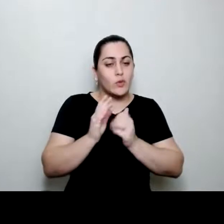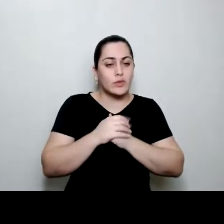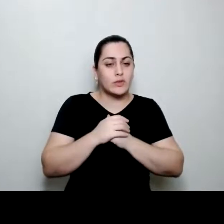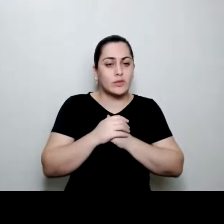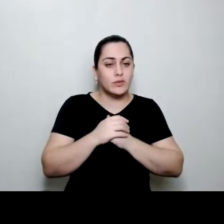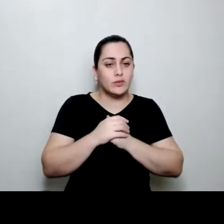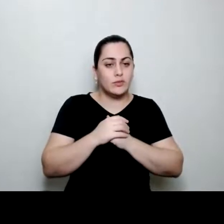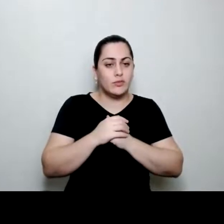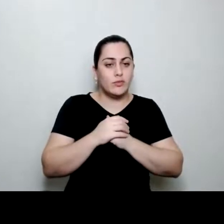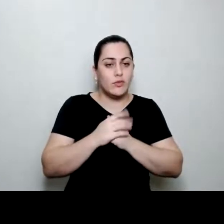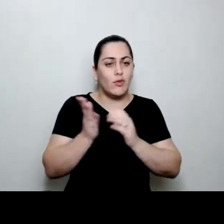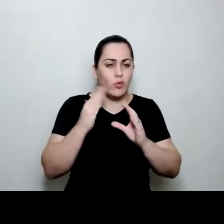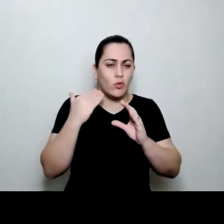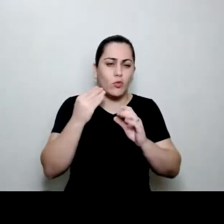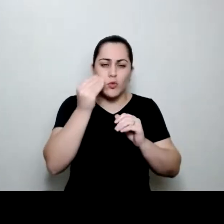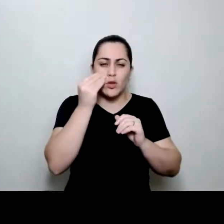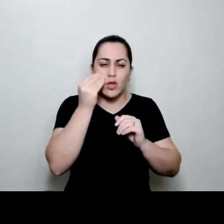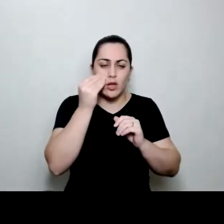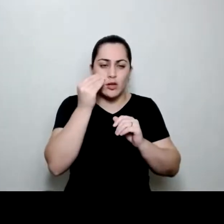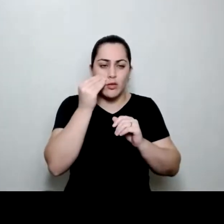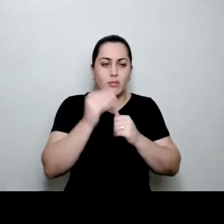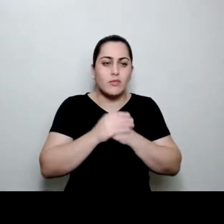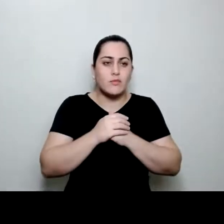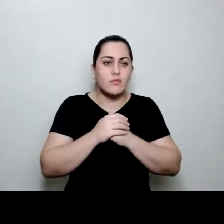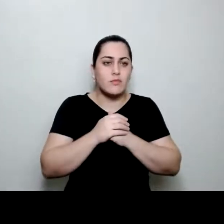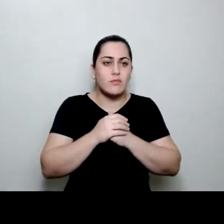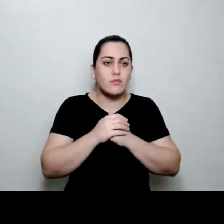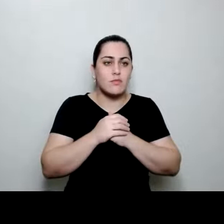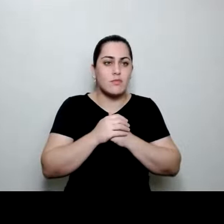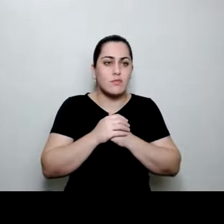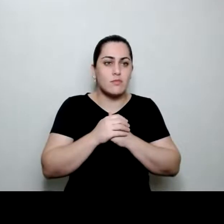eu vou passar a seguir. Eu vou tentar